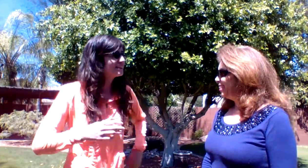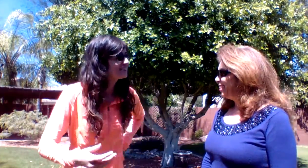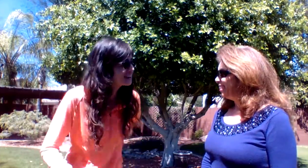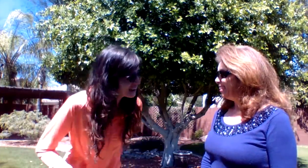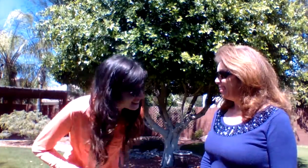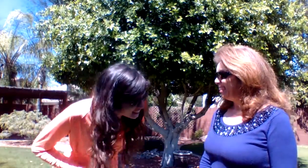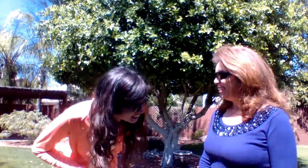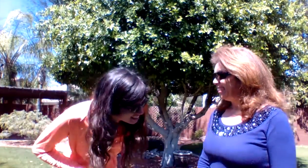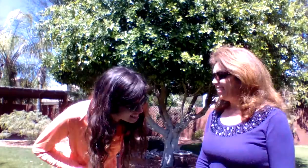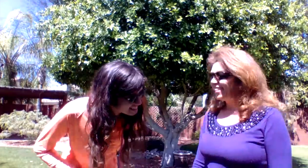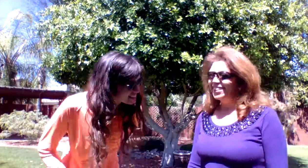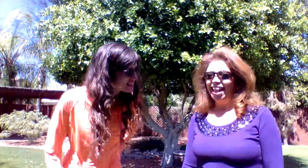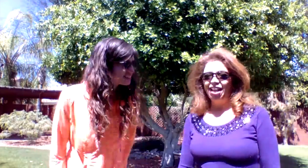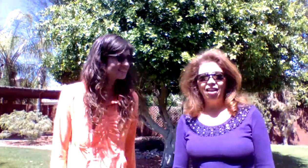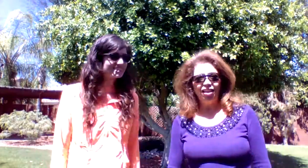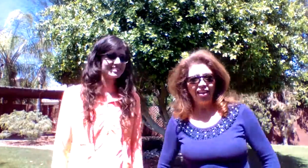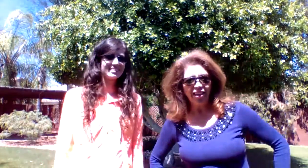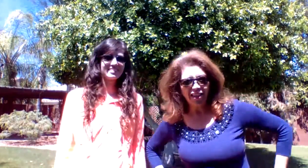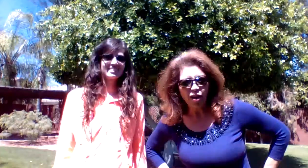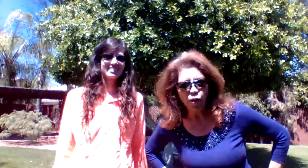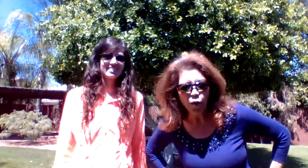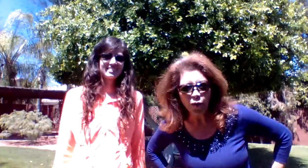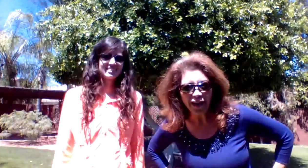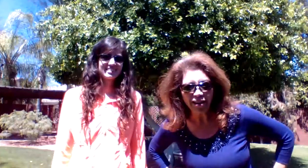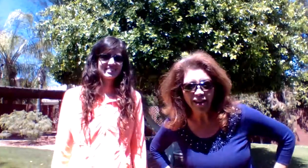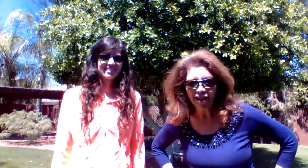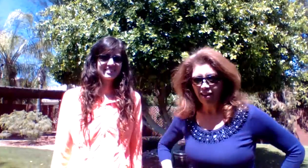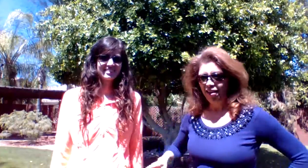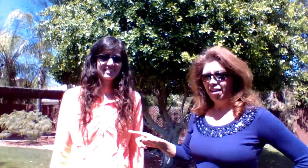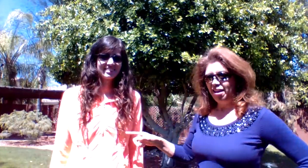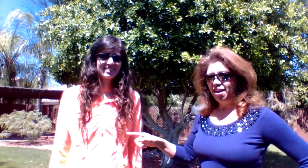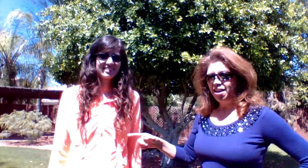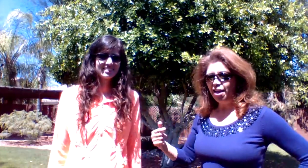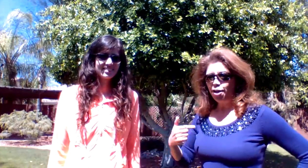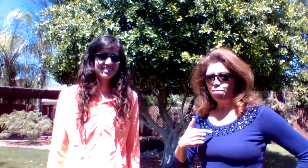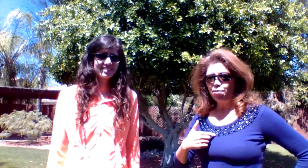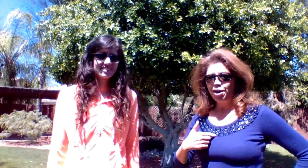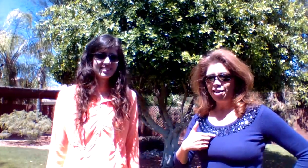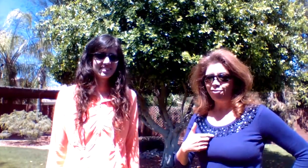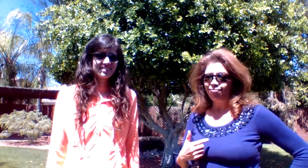gracias. Who win? Naranja, morado.